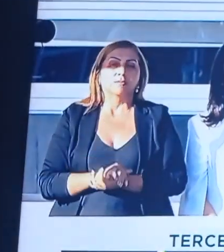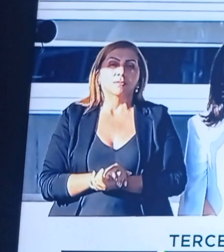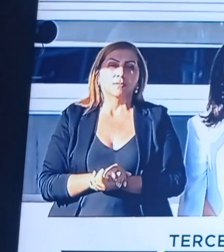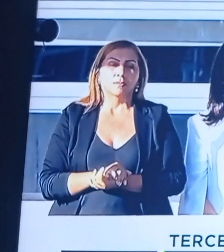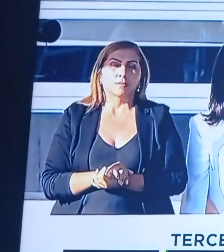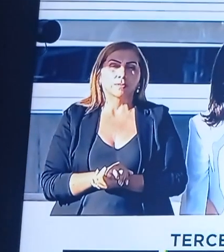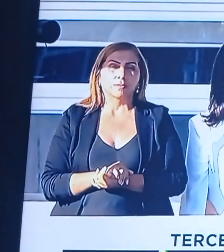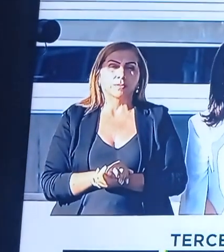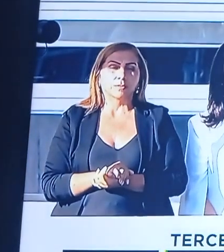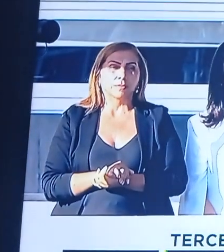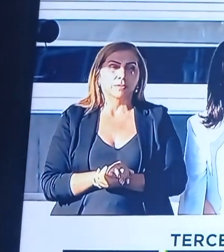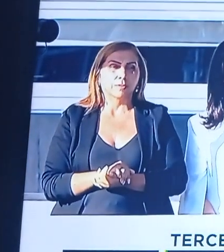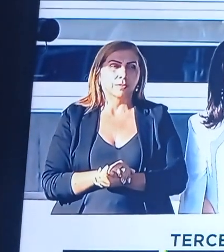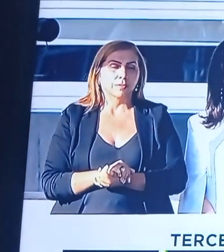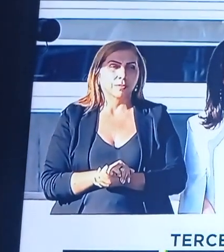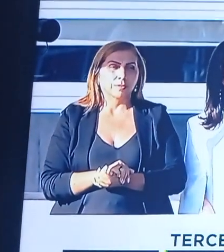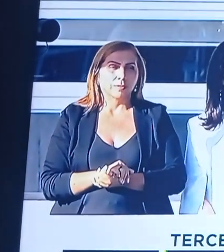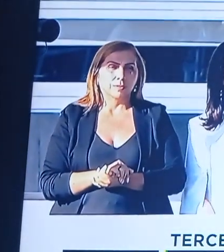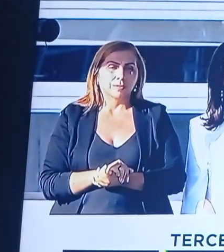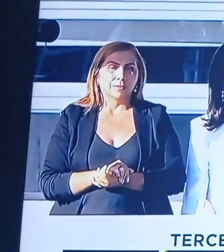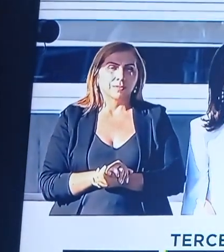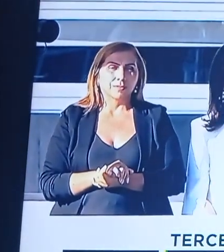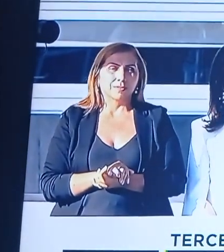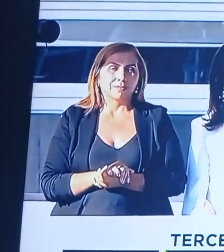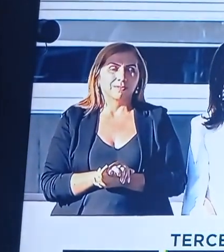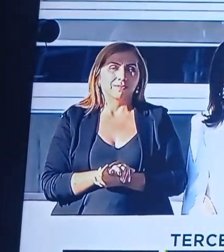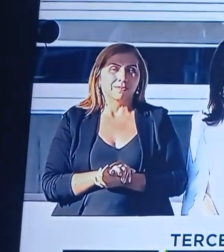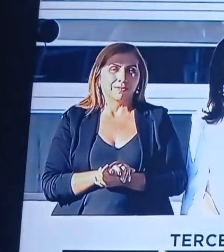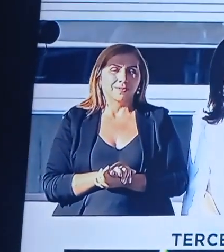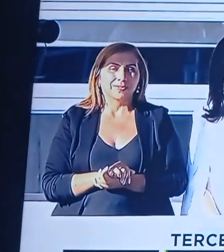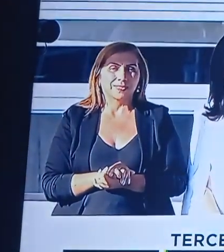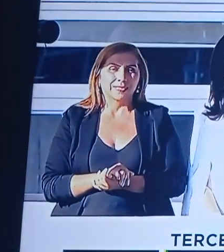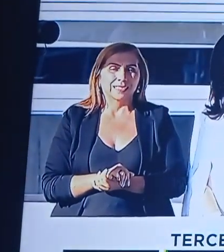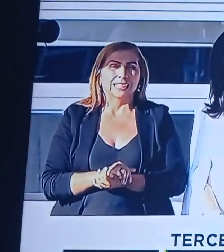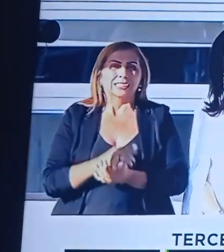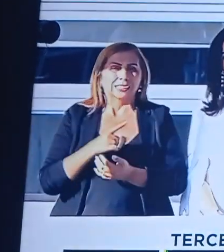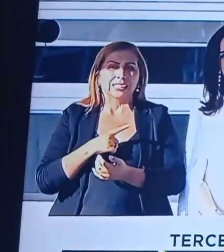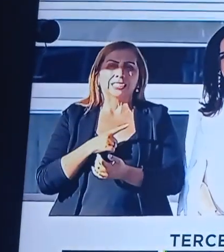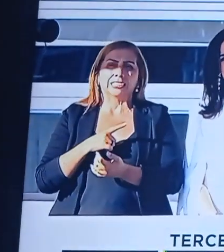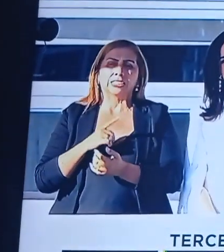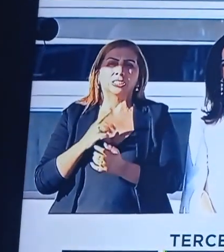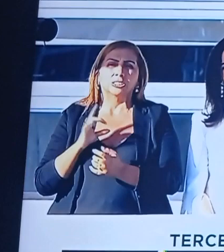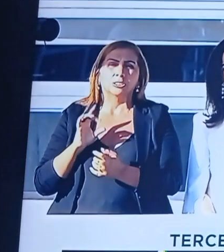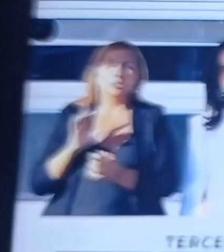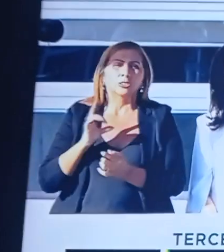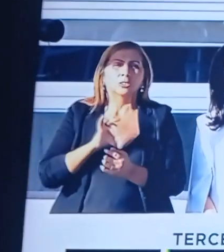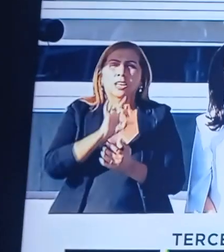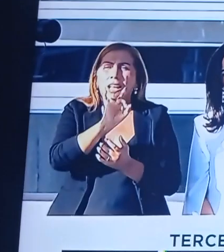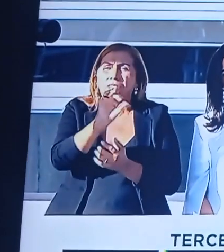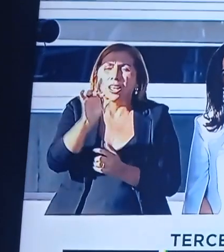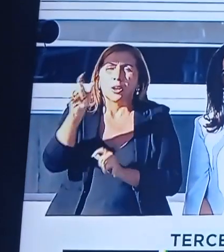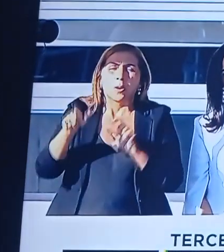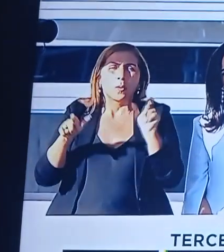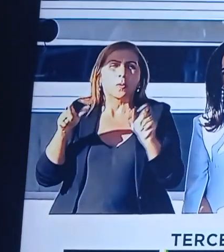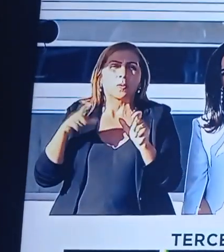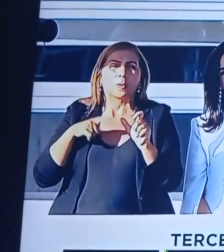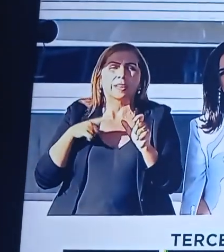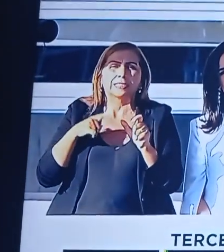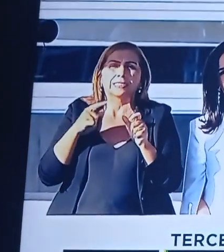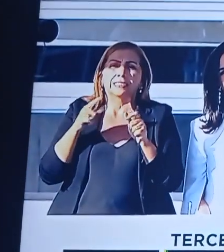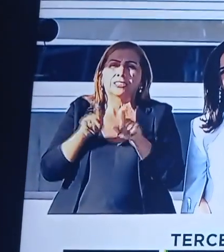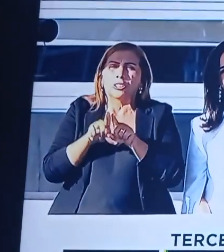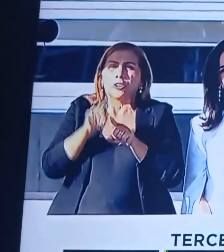nunca. Ainda que nos arranquem todas as flores, uma por uma, pétala